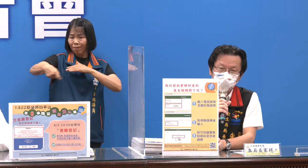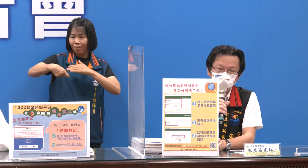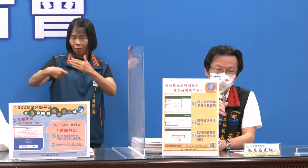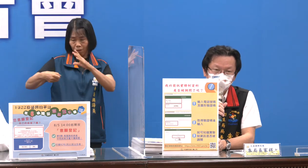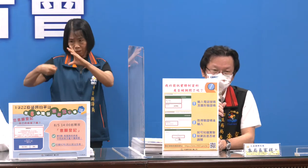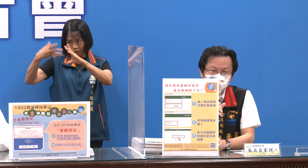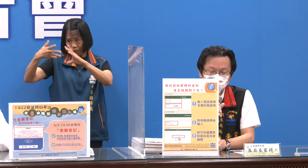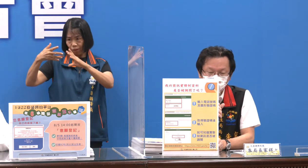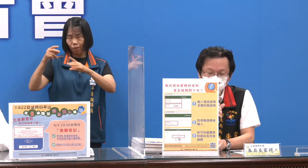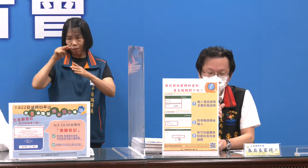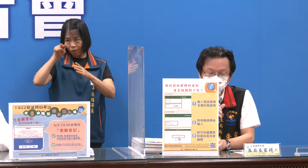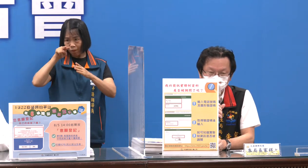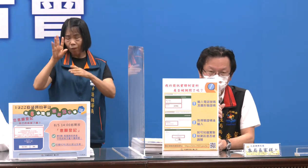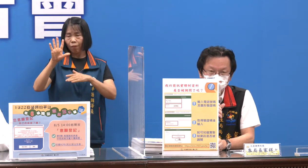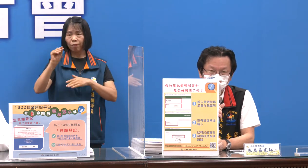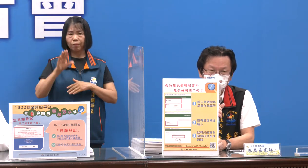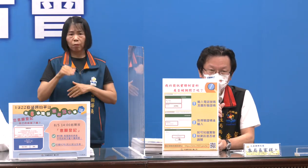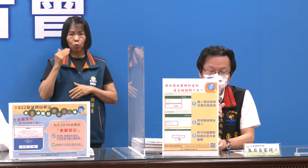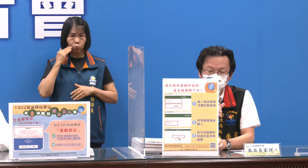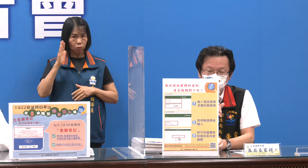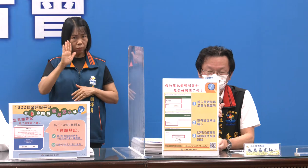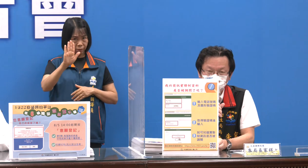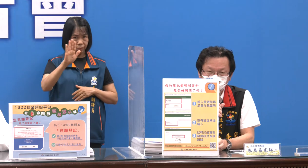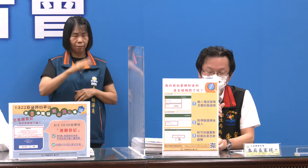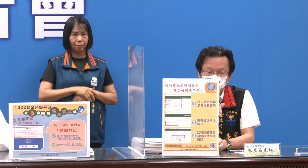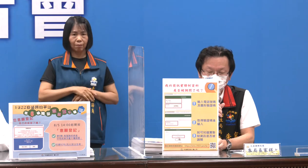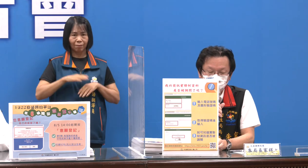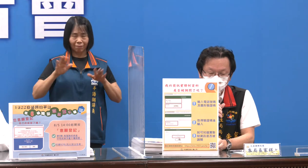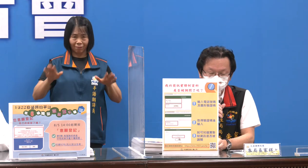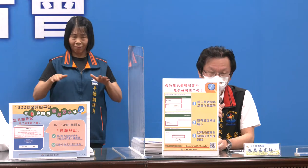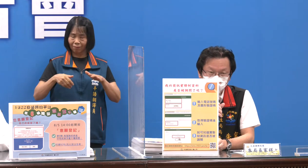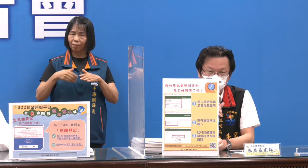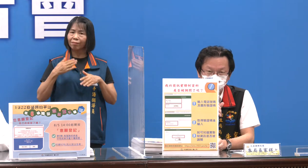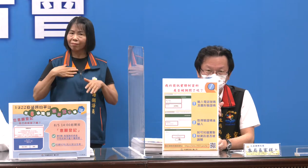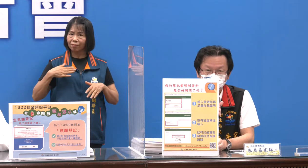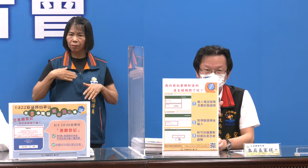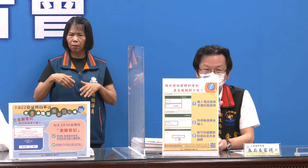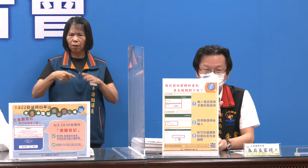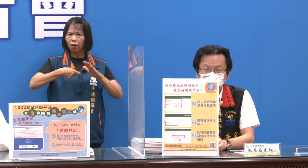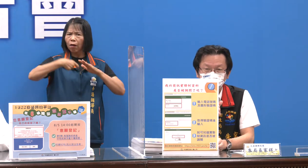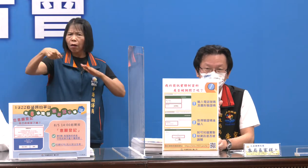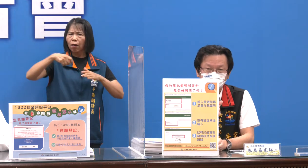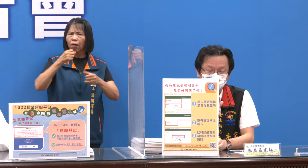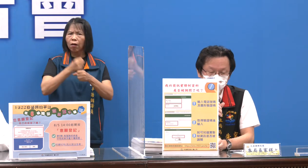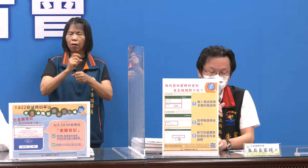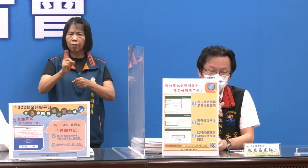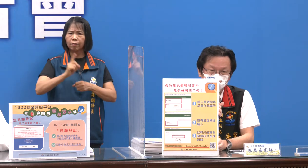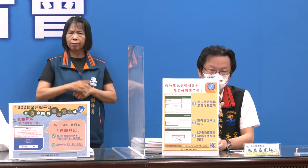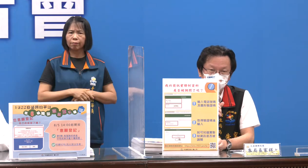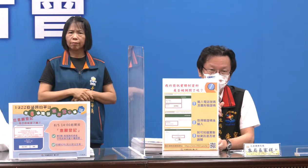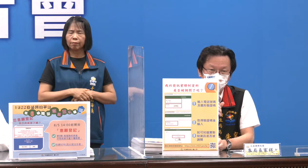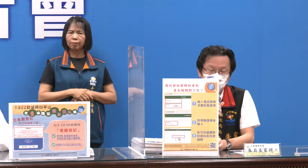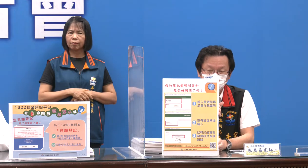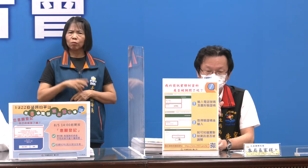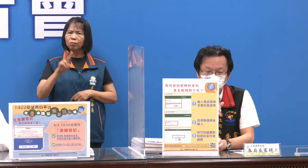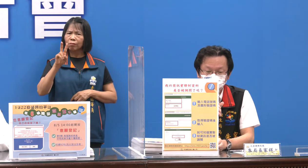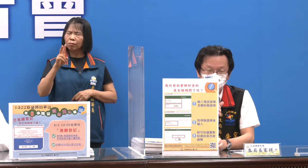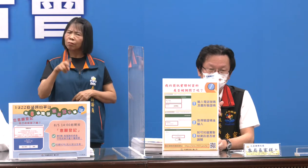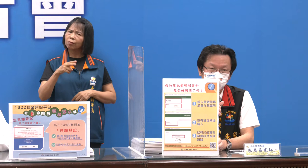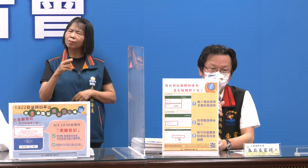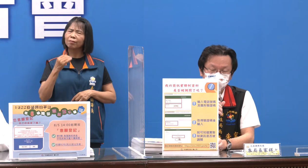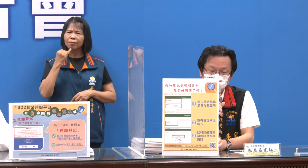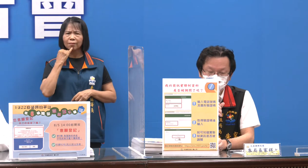那如果说有被调阅过你就可以去了解为什么会被调阅，是不是有曾经有